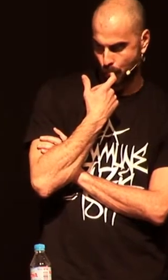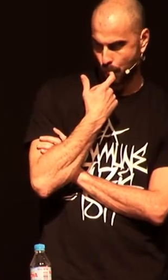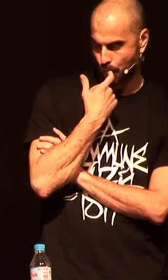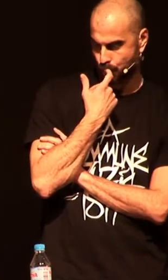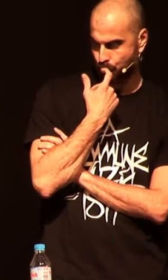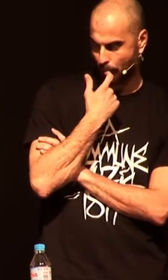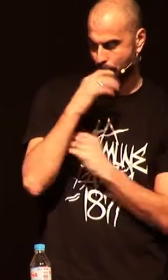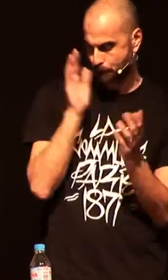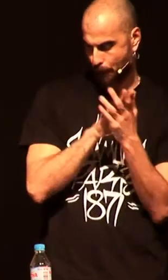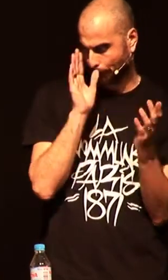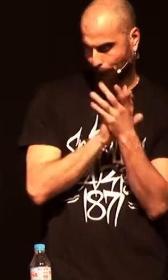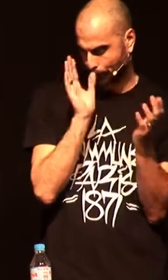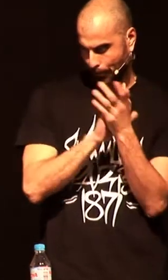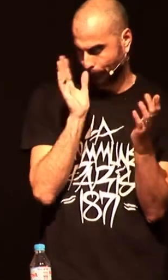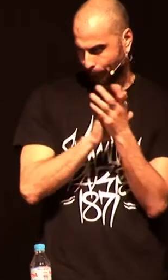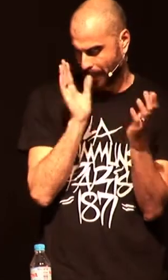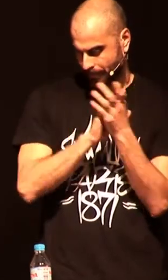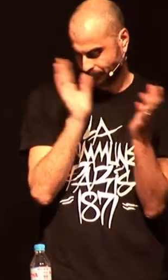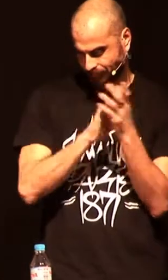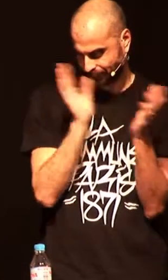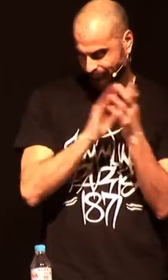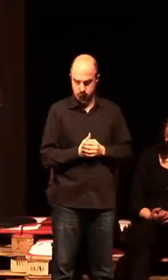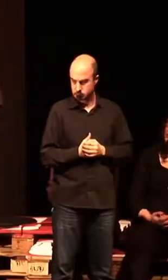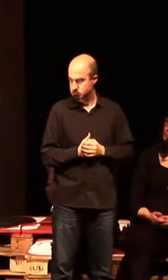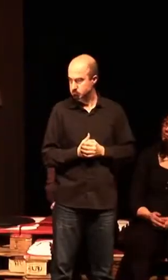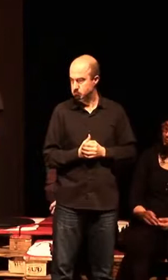d'estar feta per totes nosaltres.